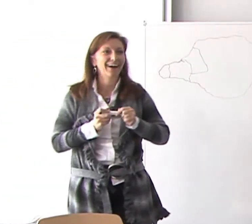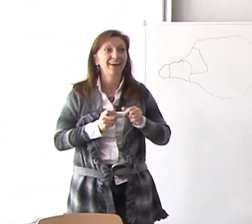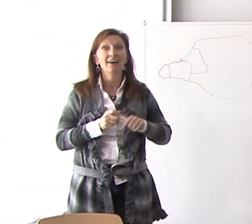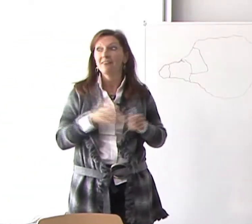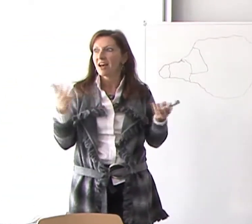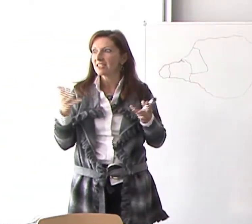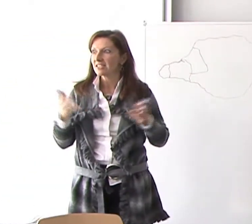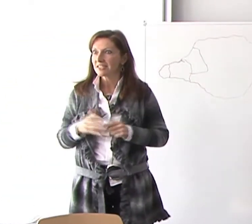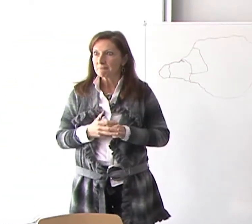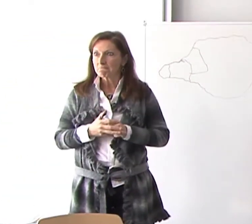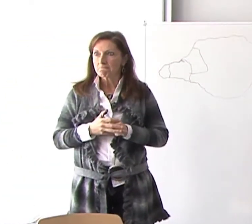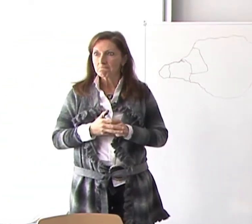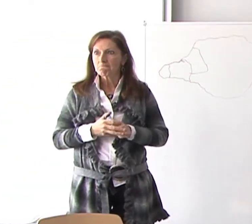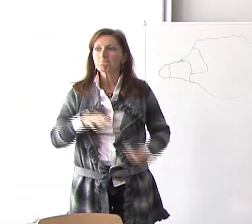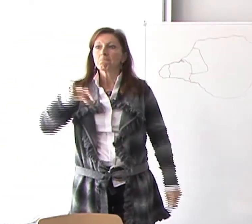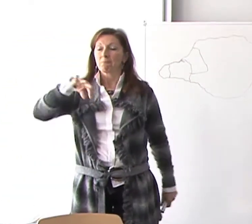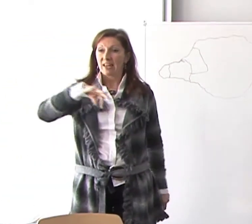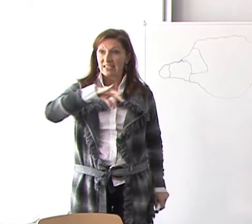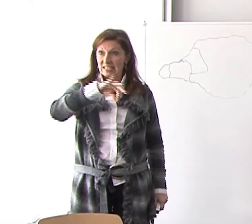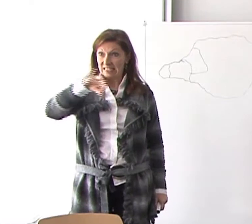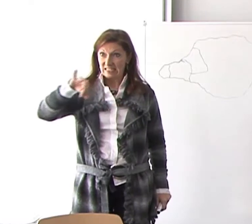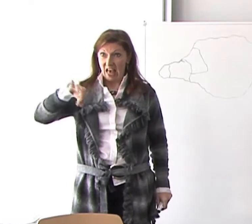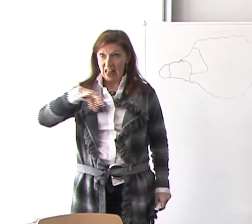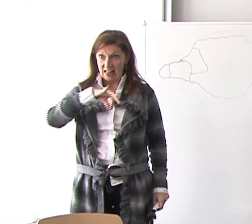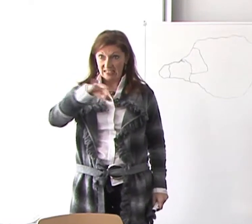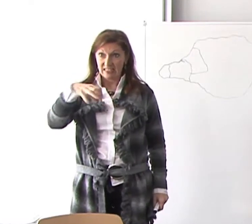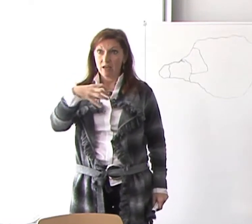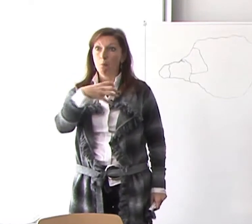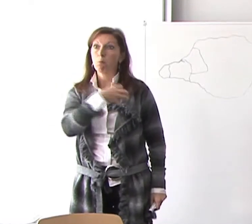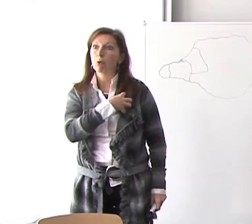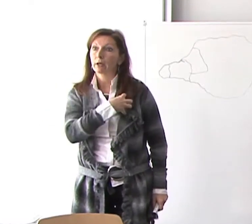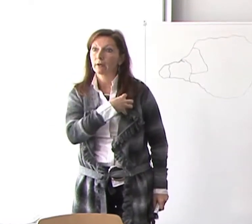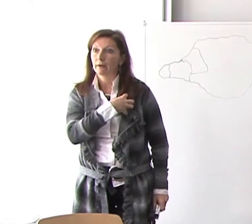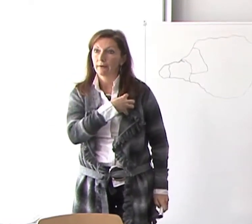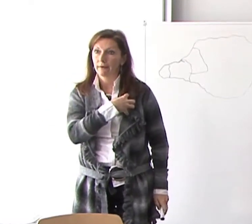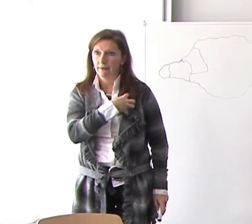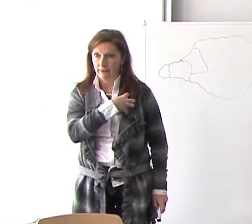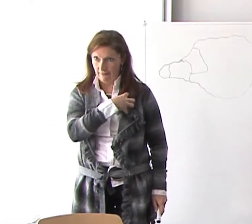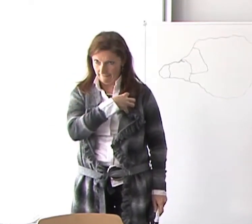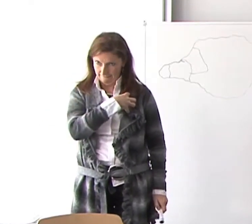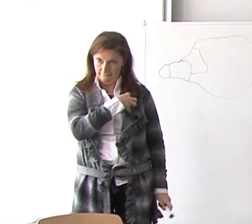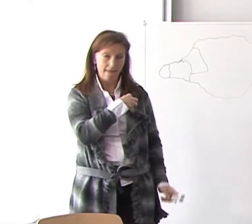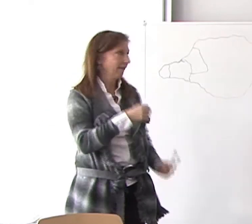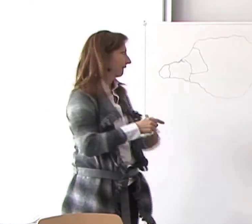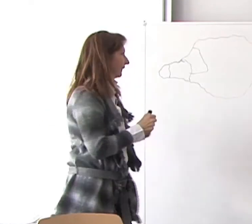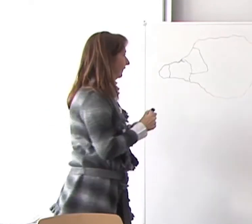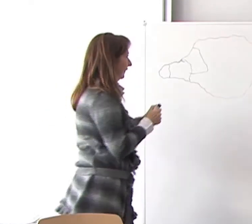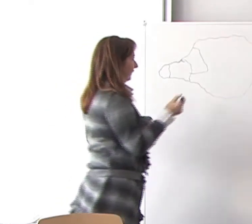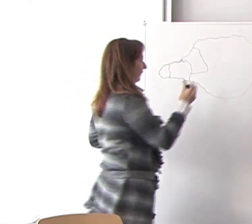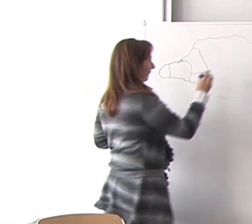Das ist Sabine Zeller. Sie ist aufgewachsen bei gehörlosen Eltern. Zwar kann sie normal hören, doch ihre Muttersprache ist die